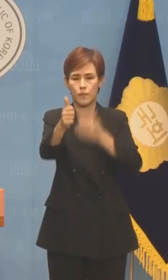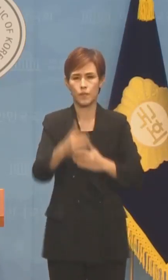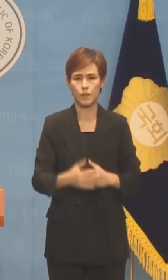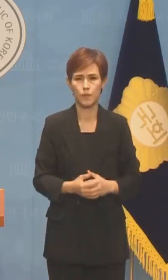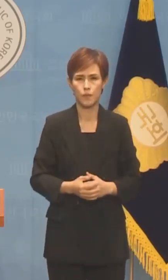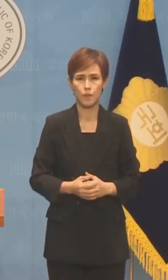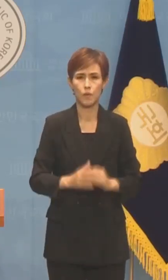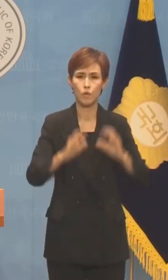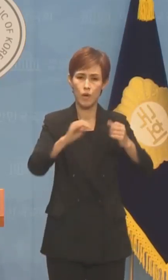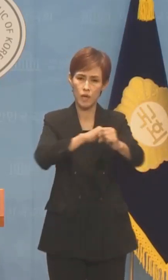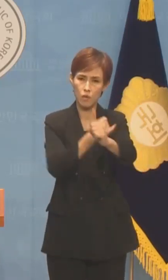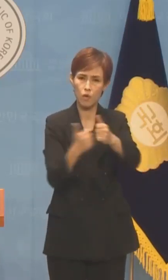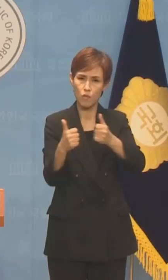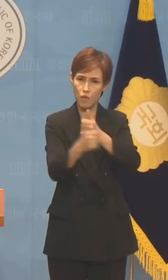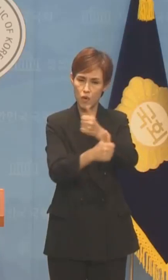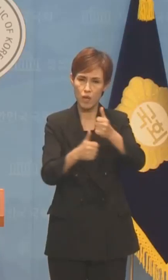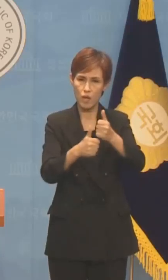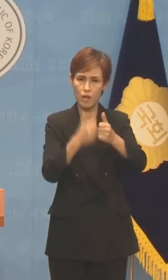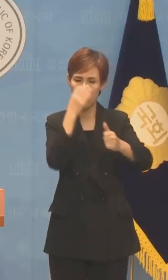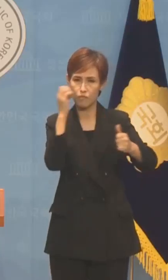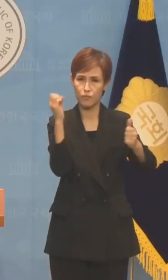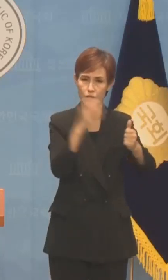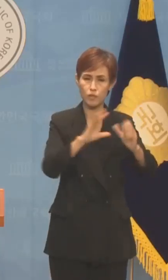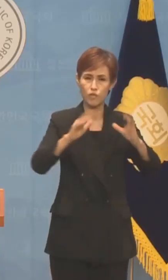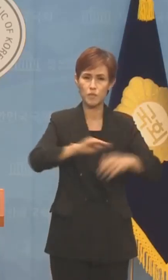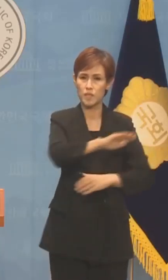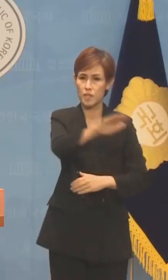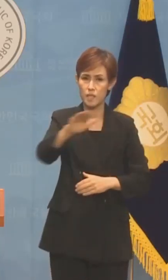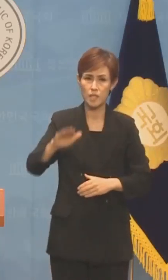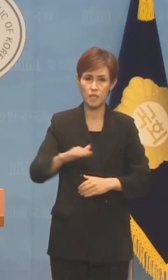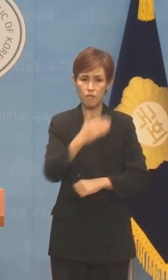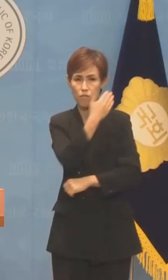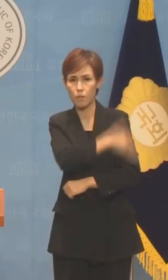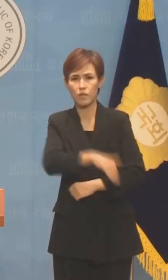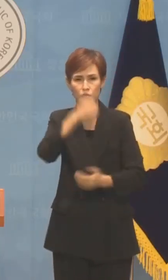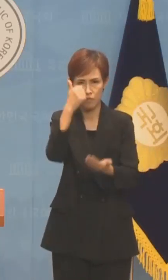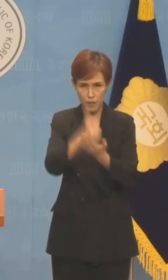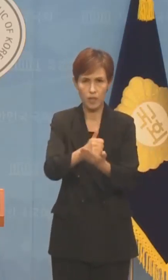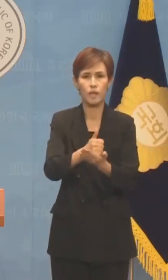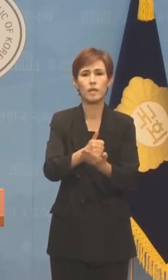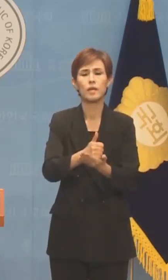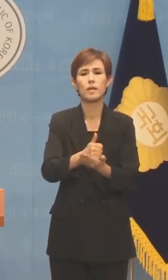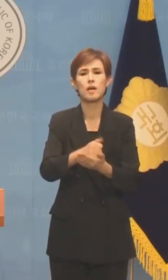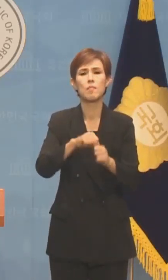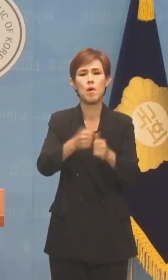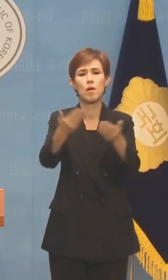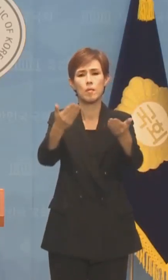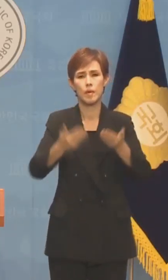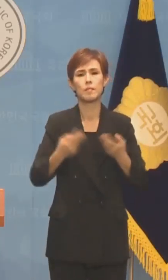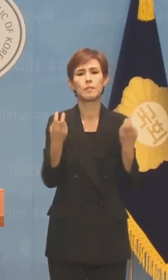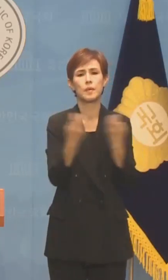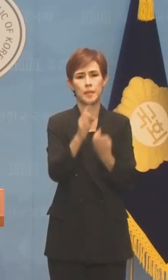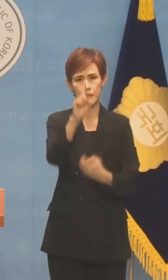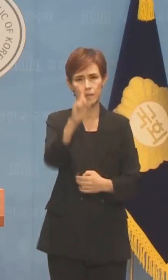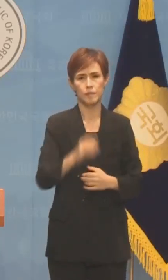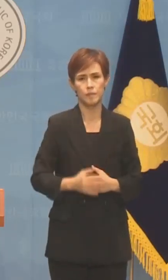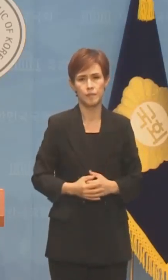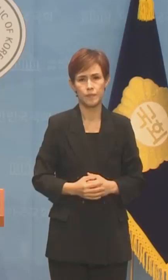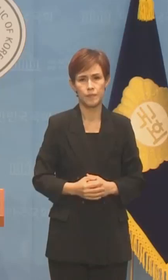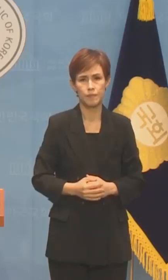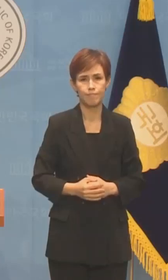그것이 국가인권위원회를 모욕하고 국민의 인권을 외면한 죗값을 치를 수 있는 유일한 방법일